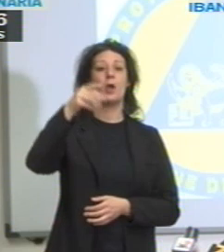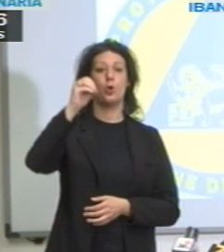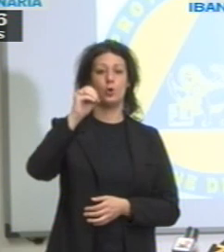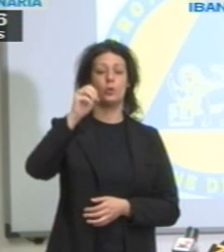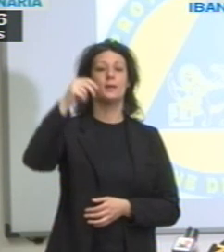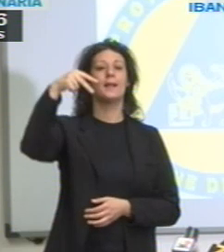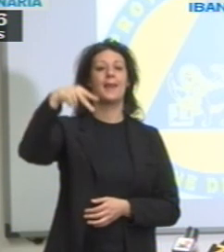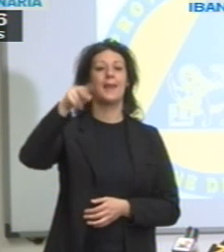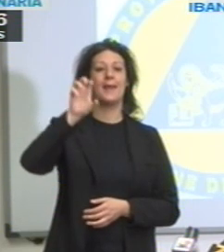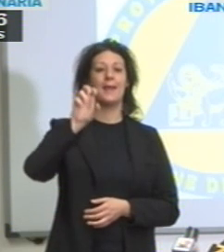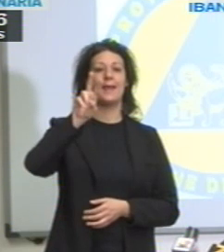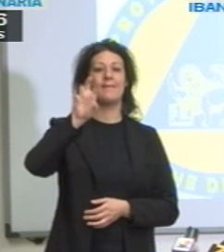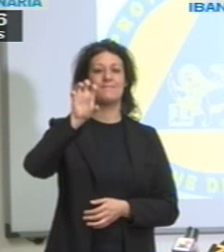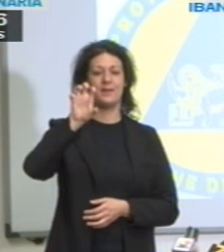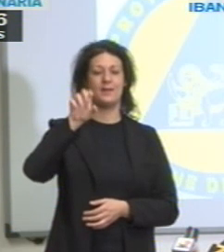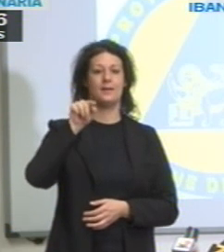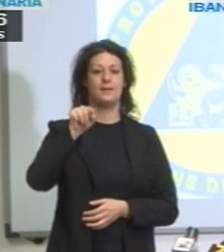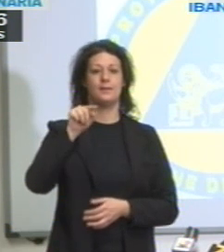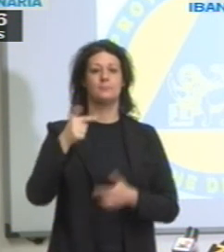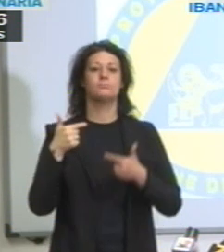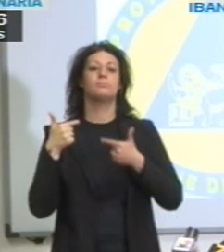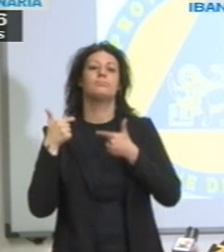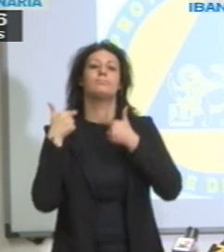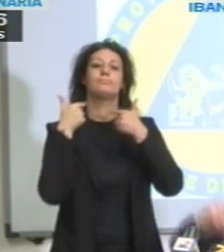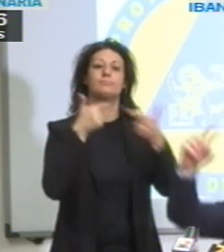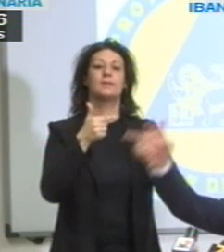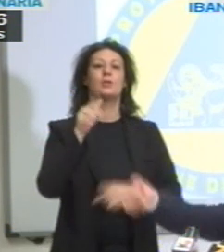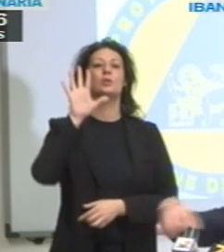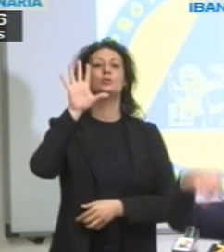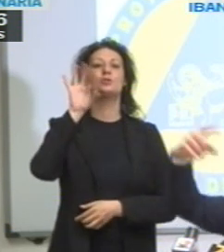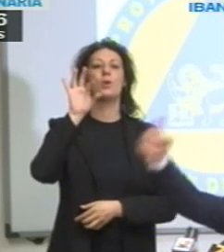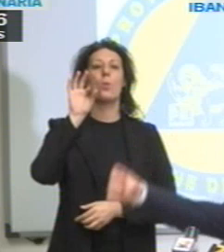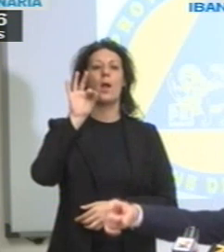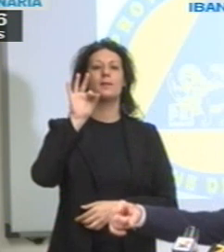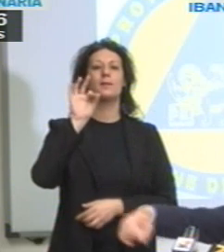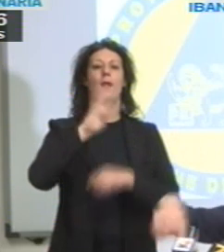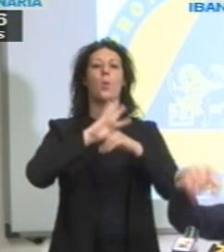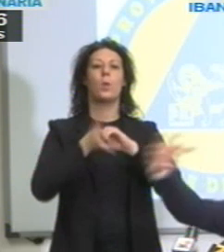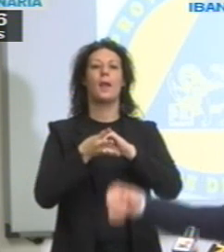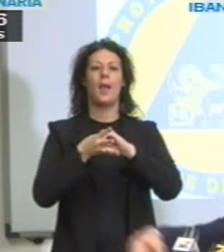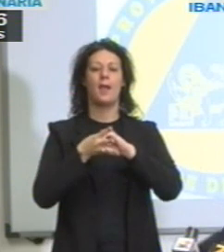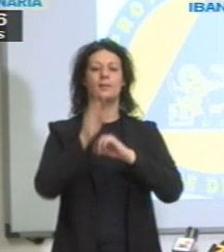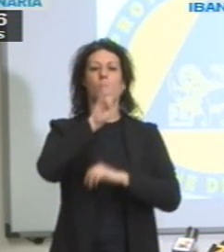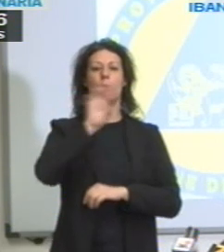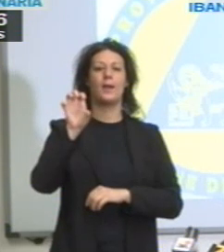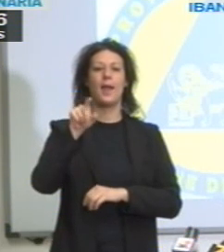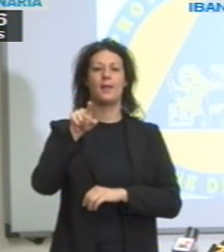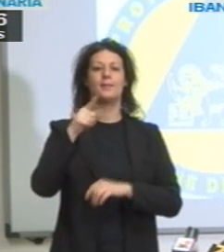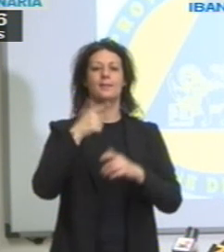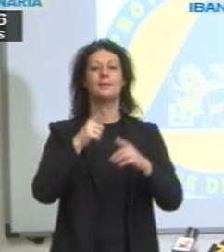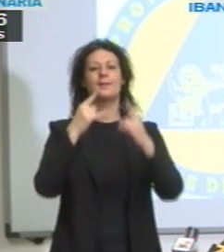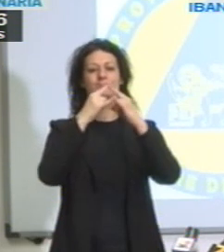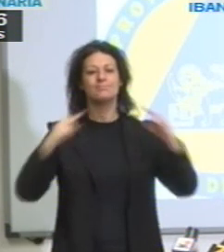Asiago Neve ha donato 50 weekend per i sanitari che si sommano ai 1000 weekend del mondo dei